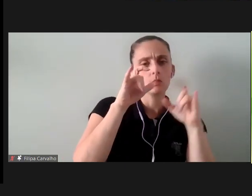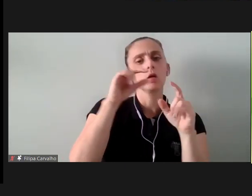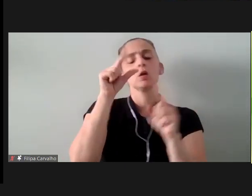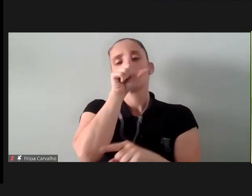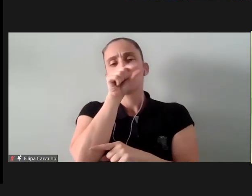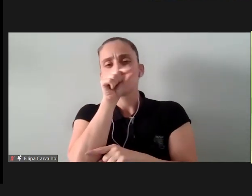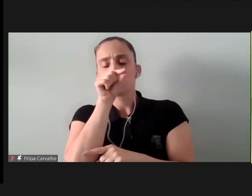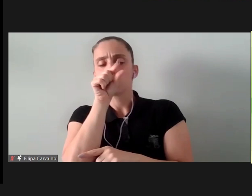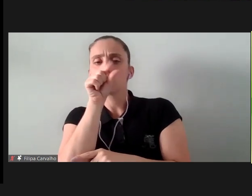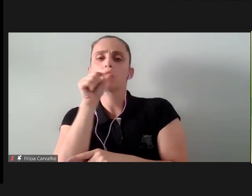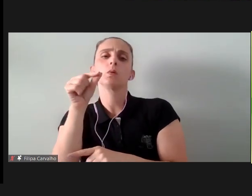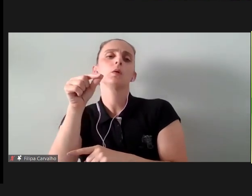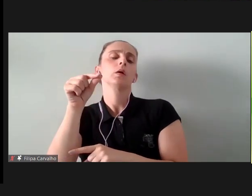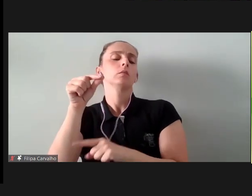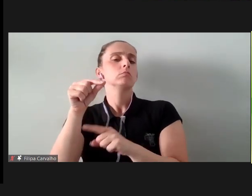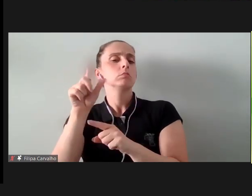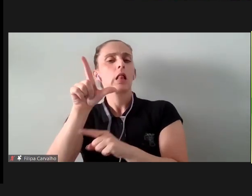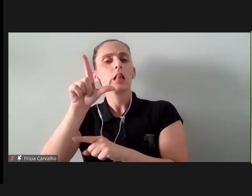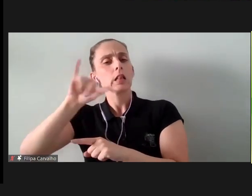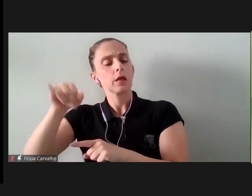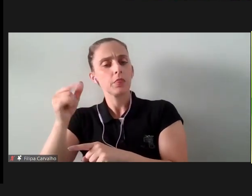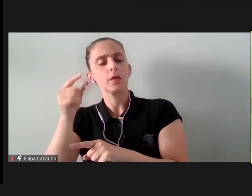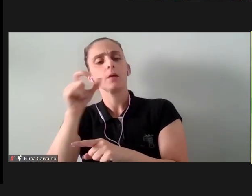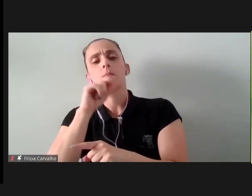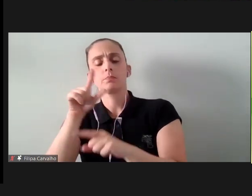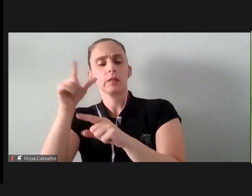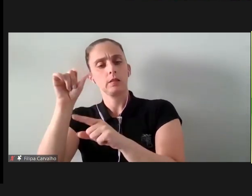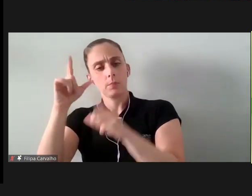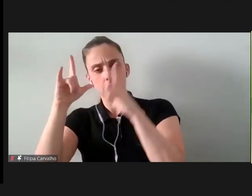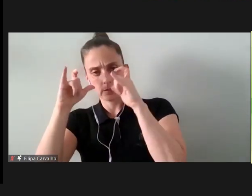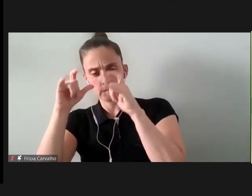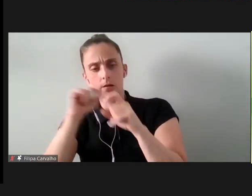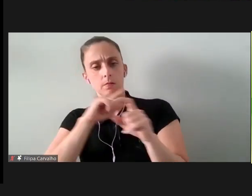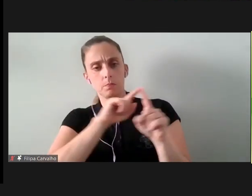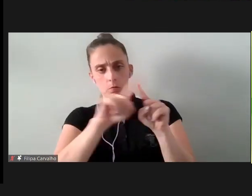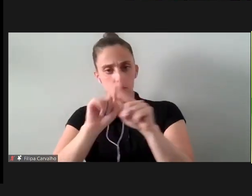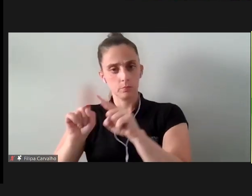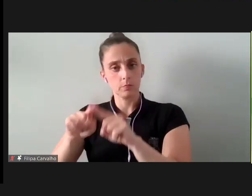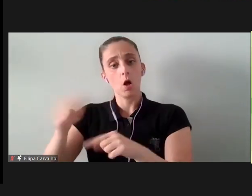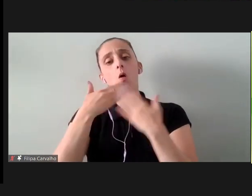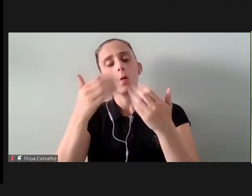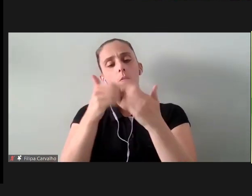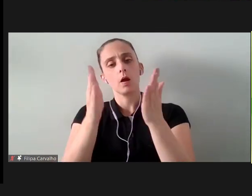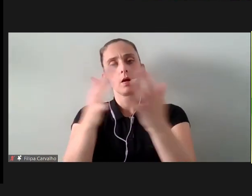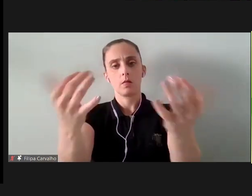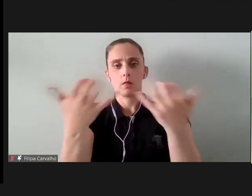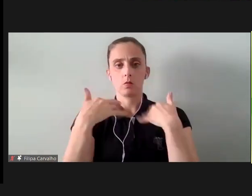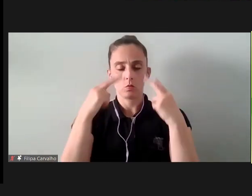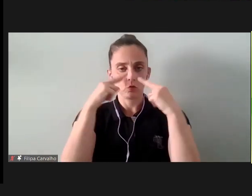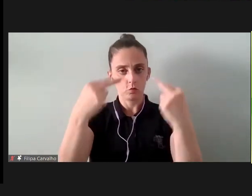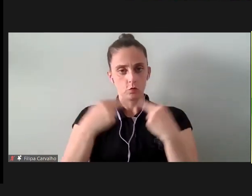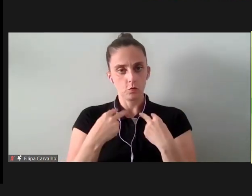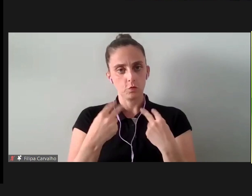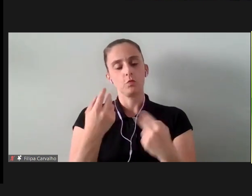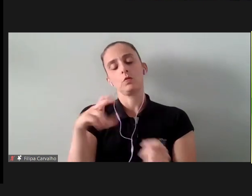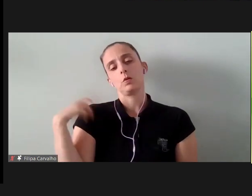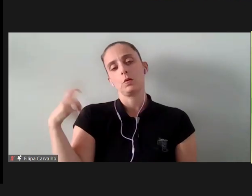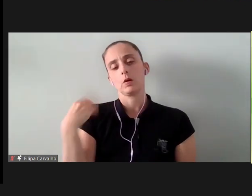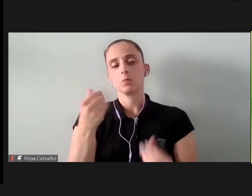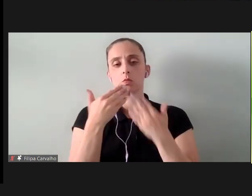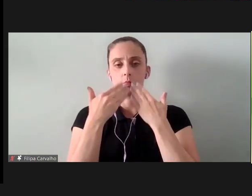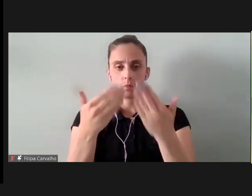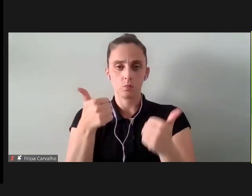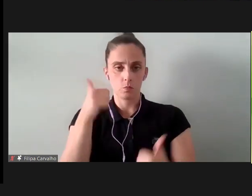Twitter e Instagram. Muito obrigada a todos e a todas que nos acompanharam ao longo deste debate tão enriquecedor. Boa tarde.